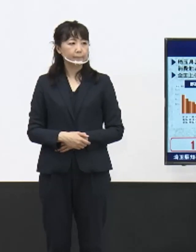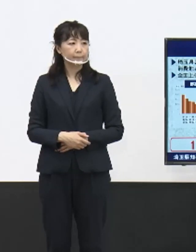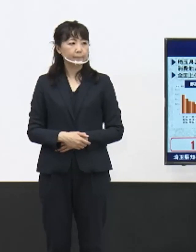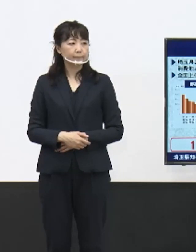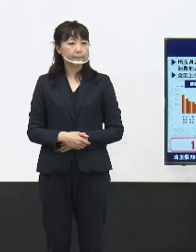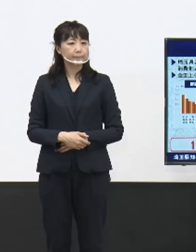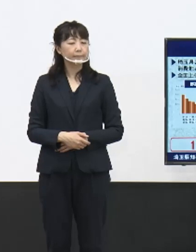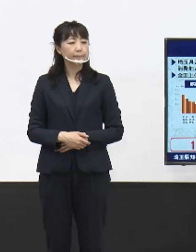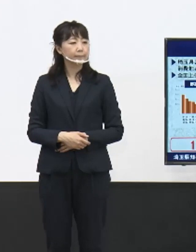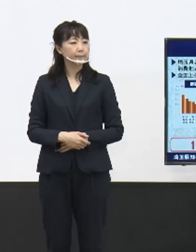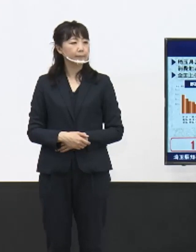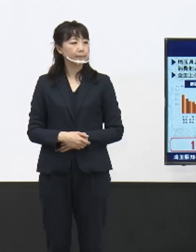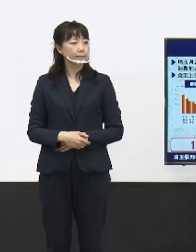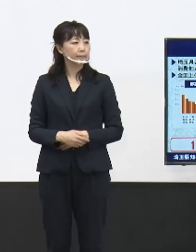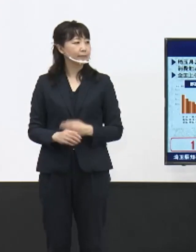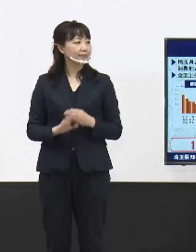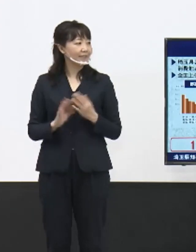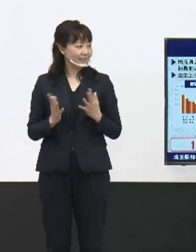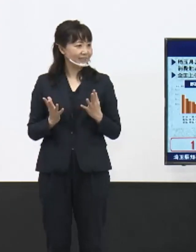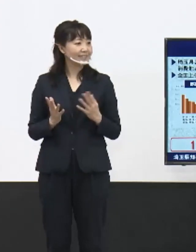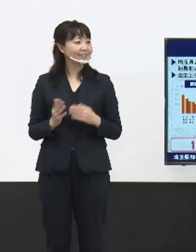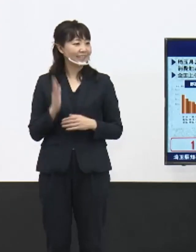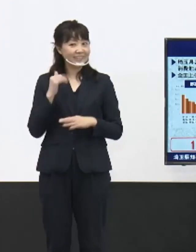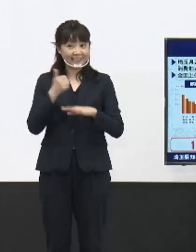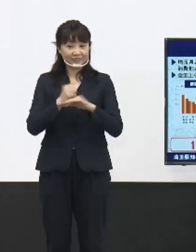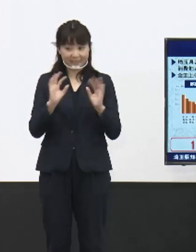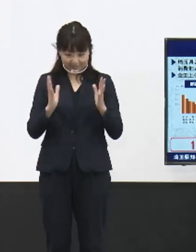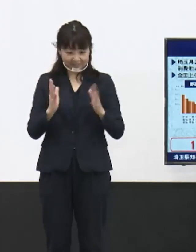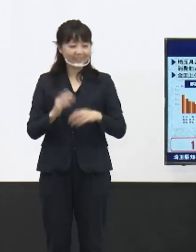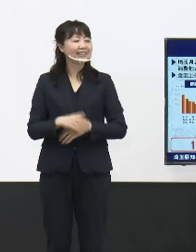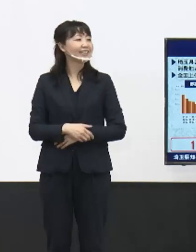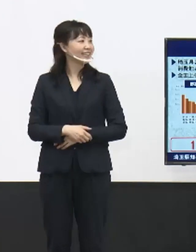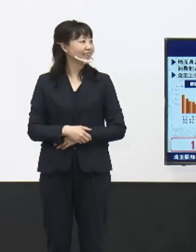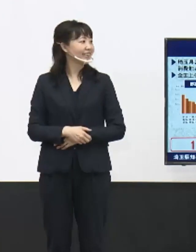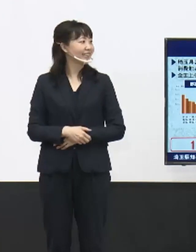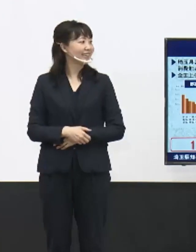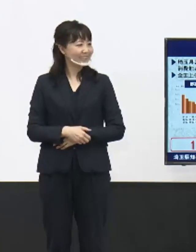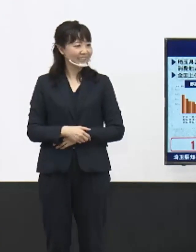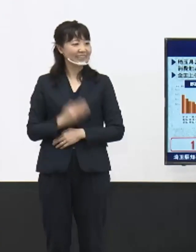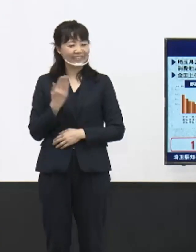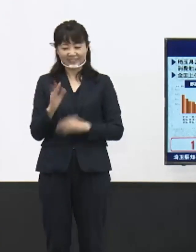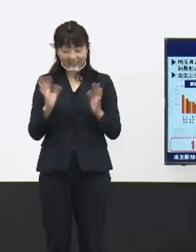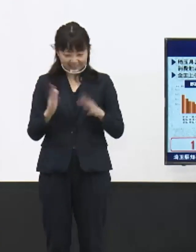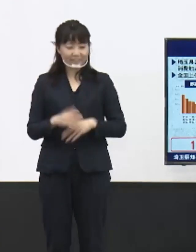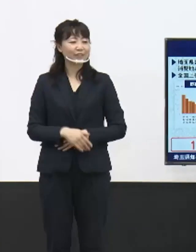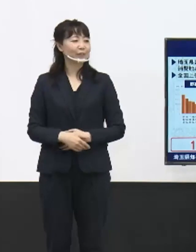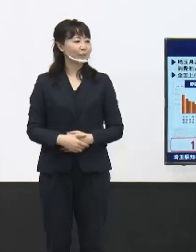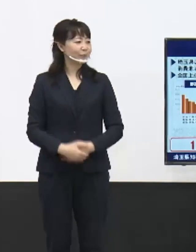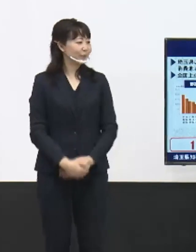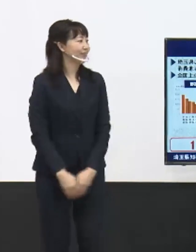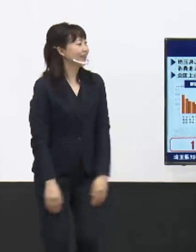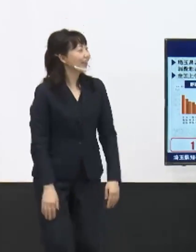よろしいですか。知事もよろしいですか。 私は結構です。 じゃあこれで終わります。 質問はありません。 じゃあありがとうございました。 どうもありがとうございました。